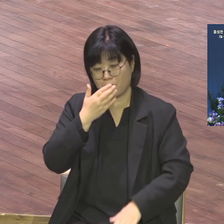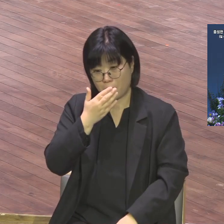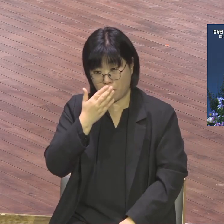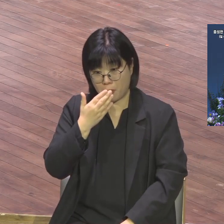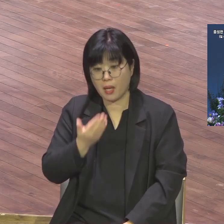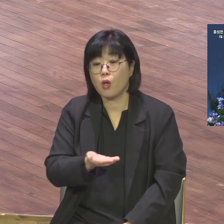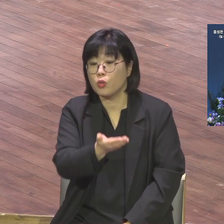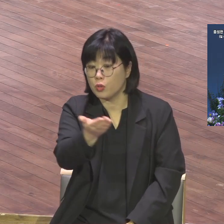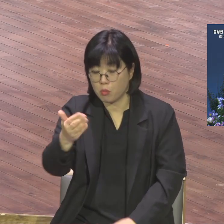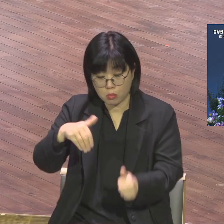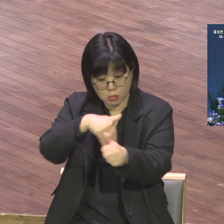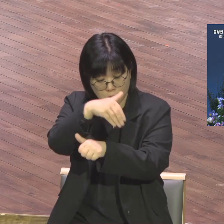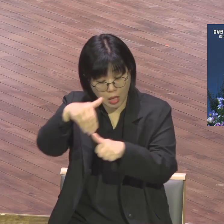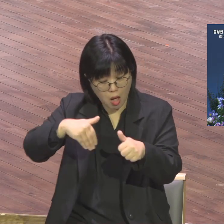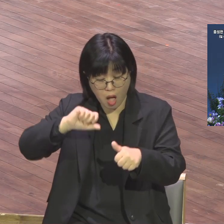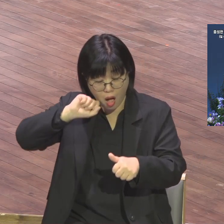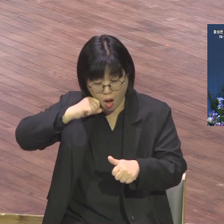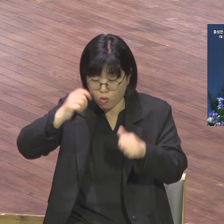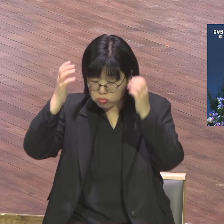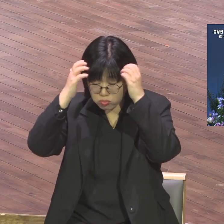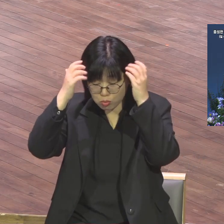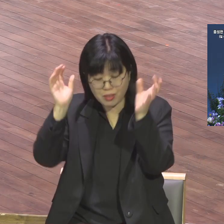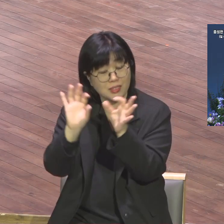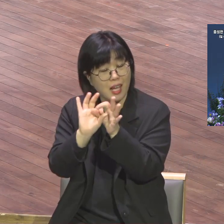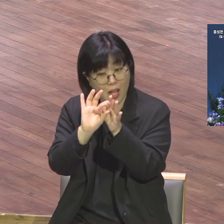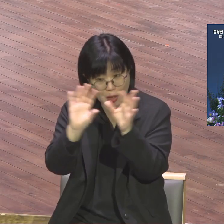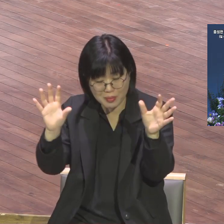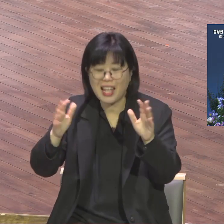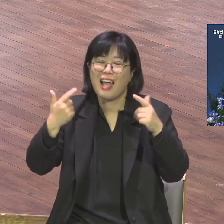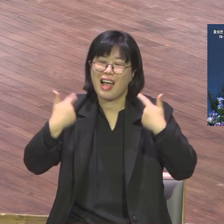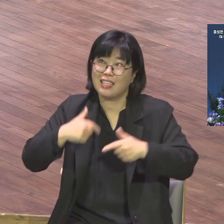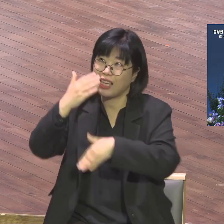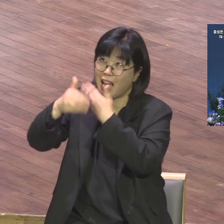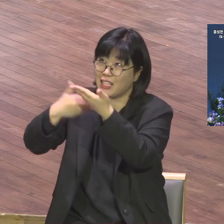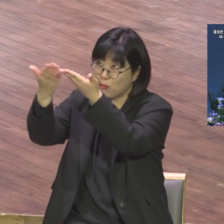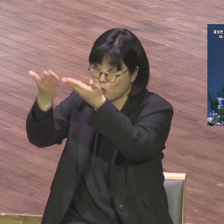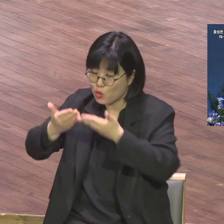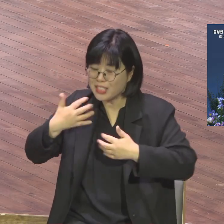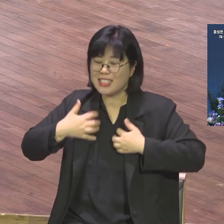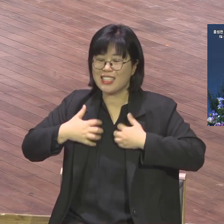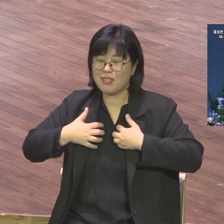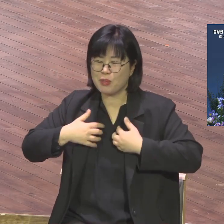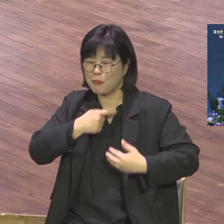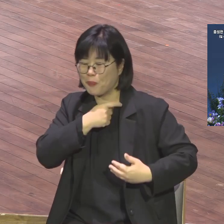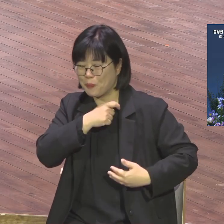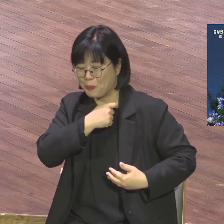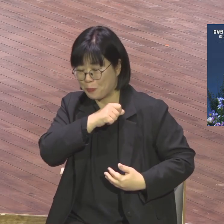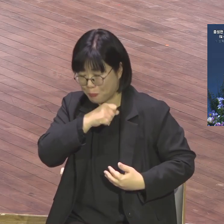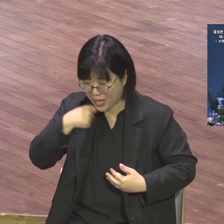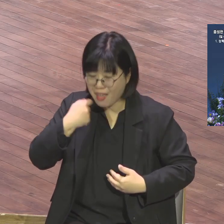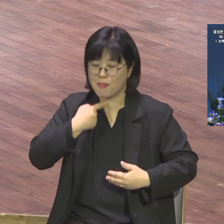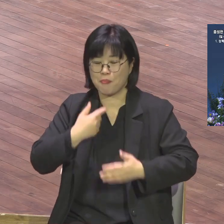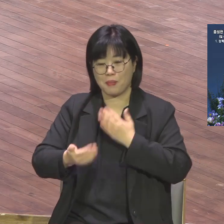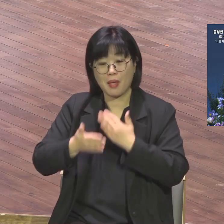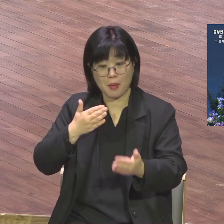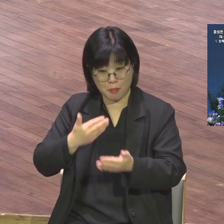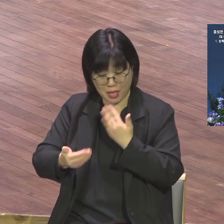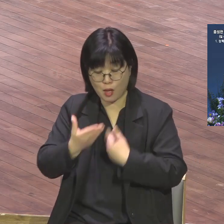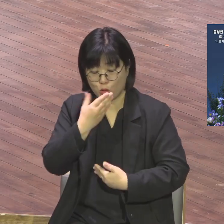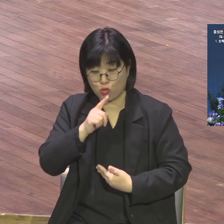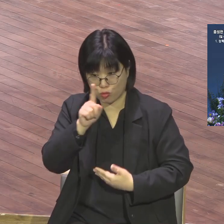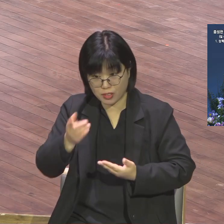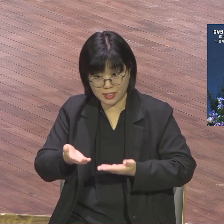삶을 맛보면서 영적 성장 이루어가기를 주의 이름으로 축복합니다. 그럼 첫째로 능력 주시는 그리스도